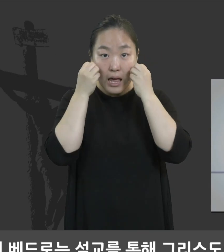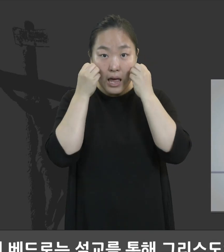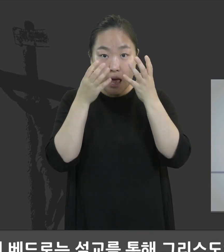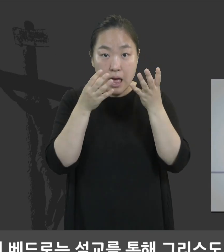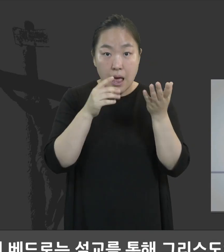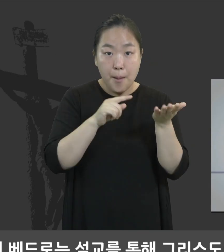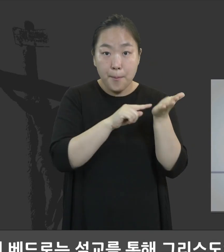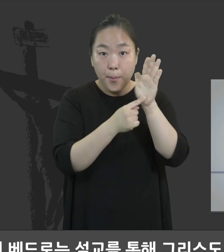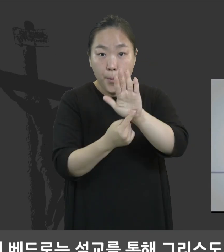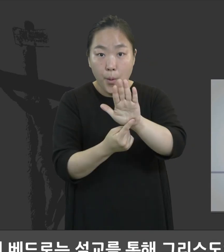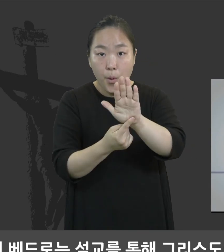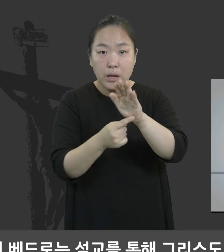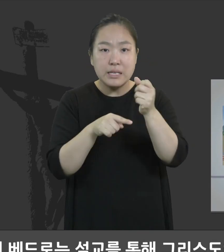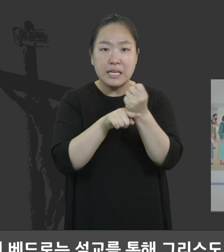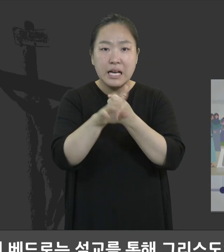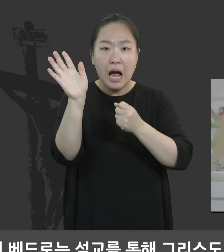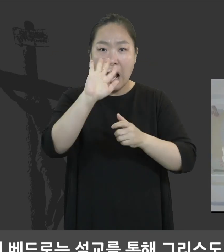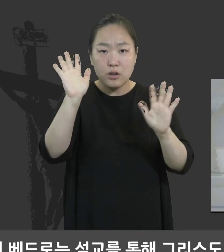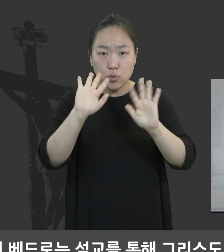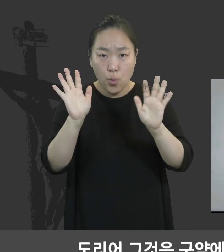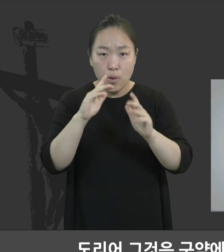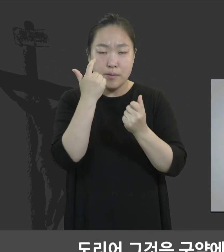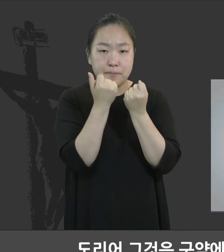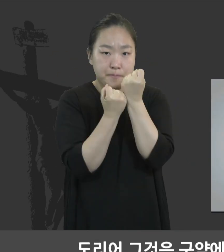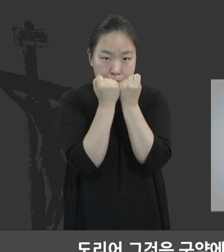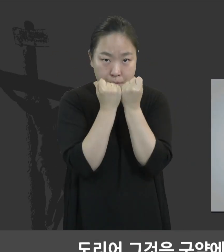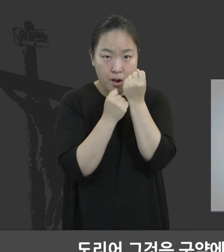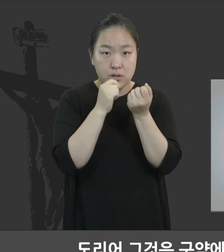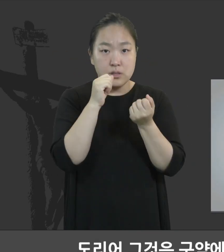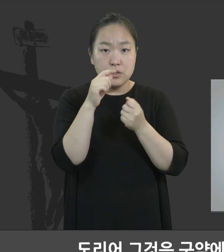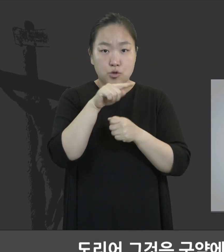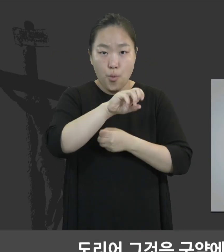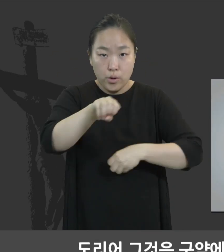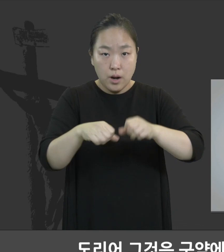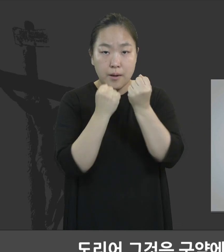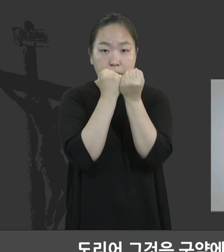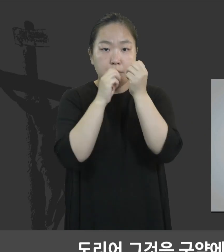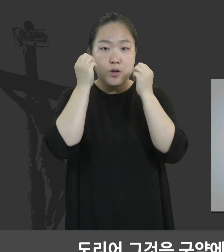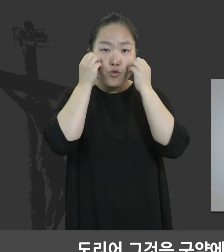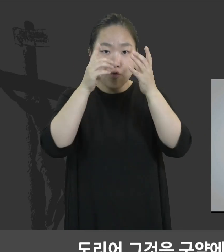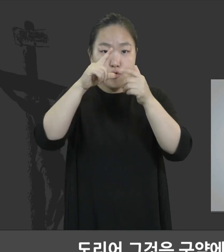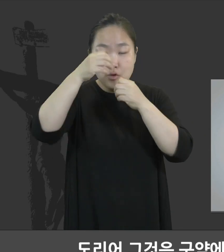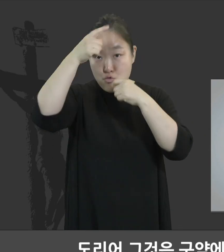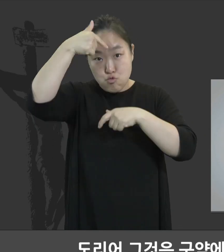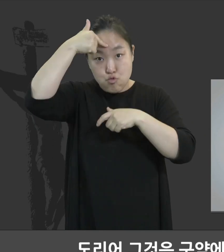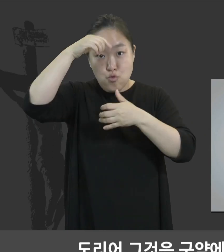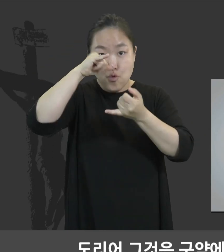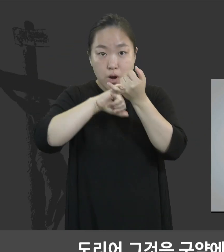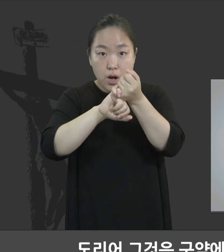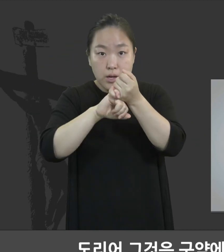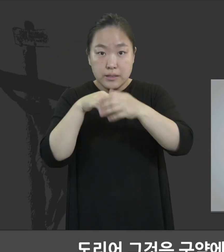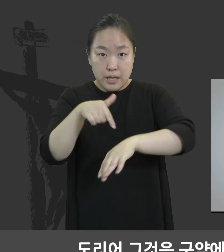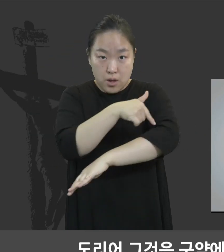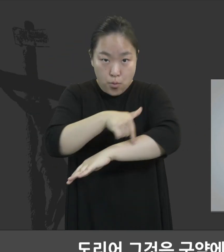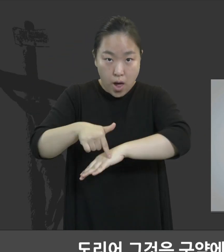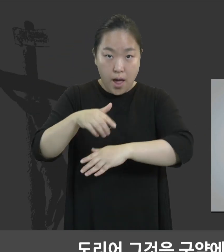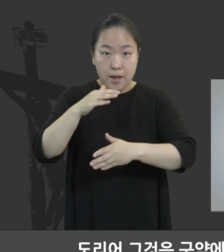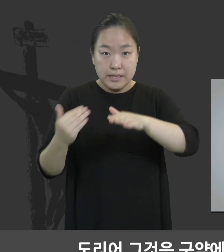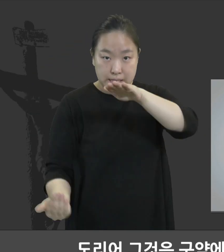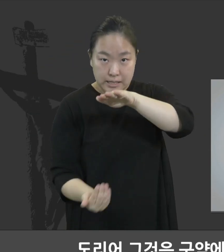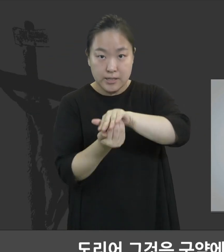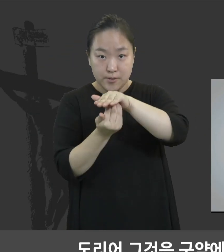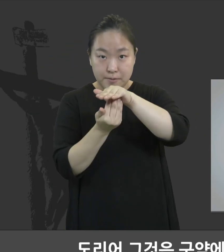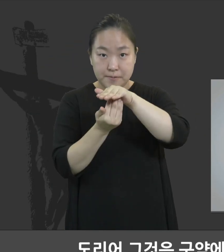상징하는 것만이 아님을 선포합니다. 도리어 그것은 구약에서부터 약속된 하나님의 구원 계획이